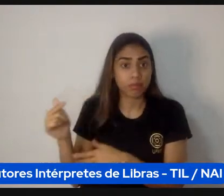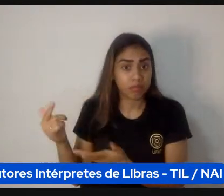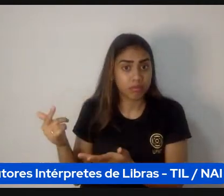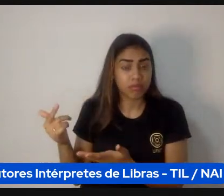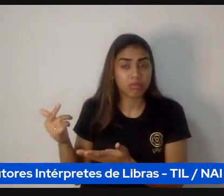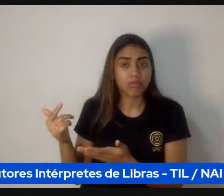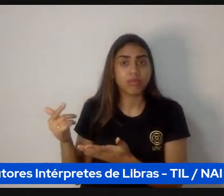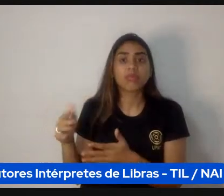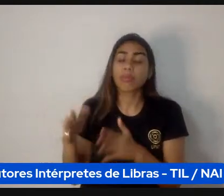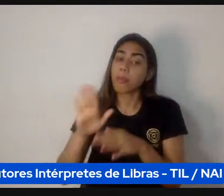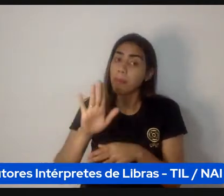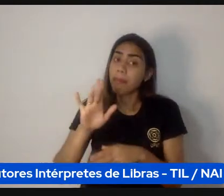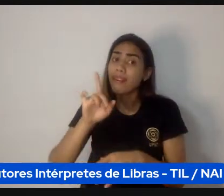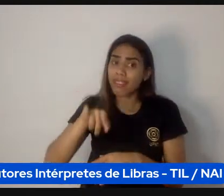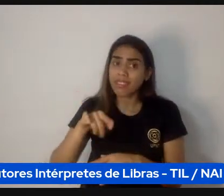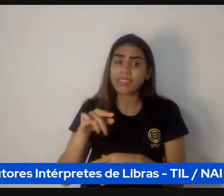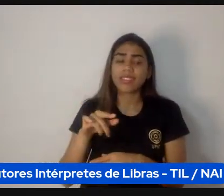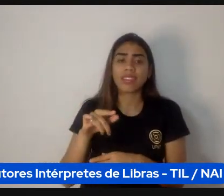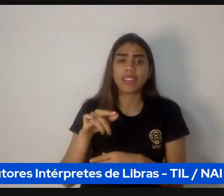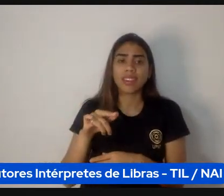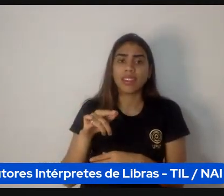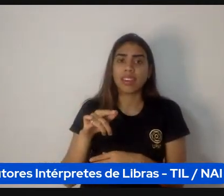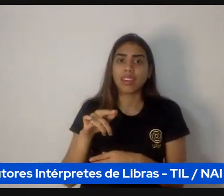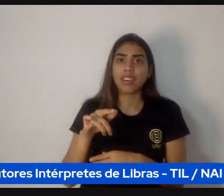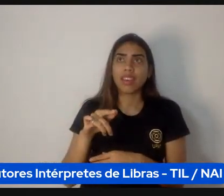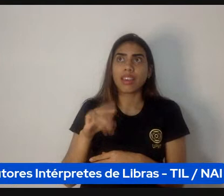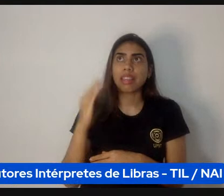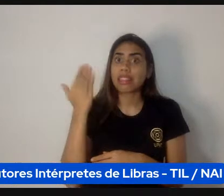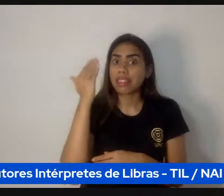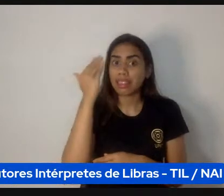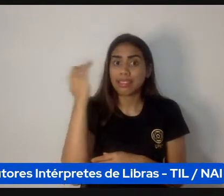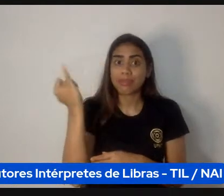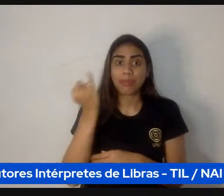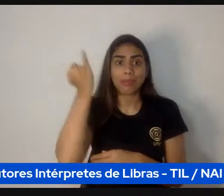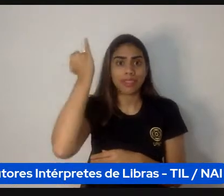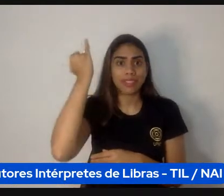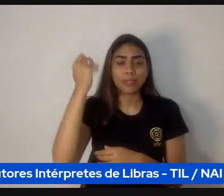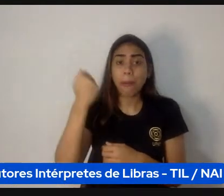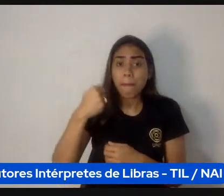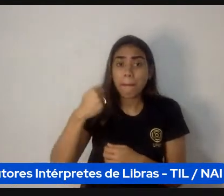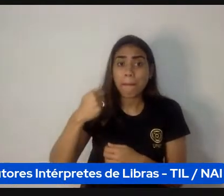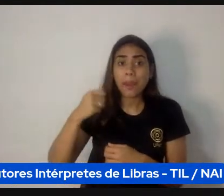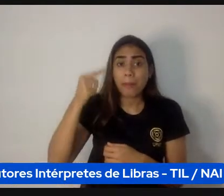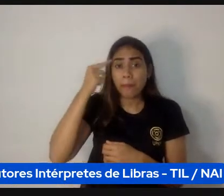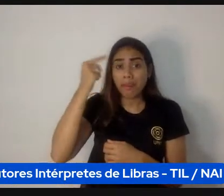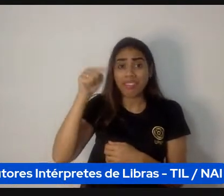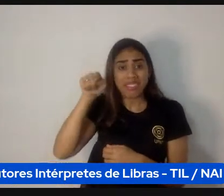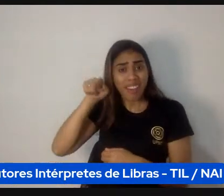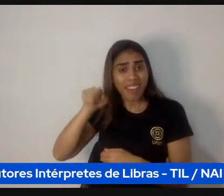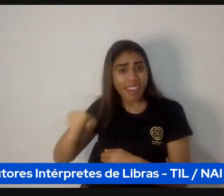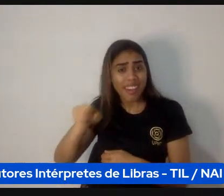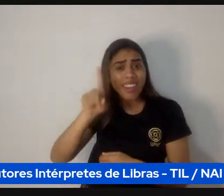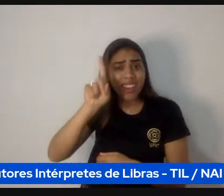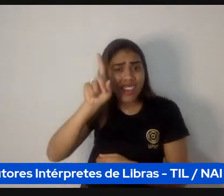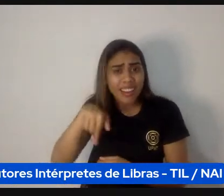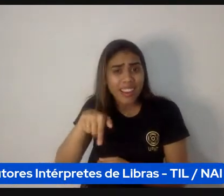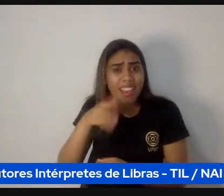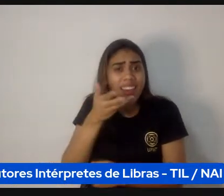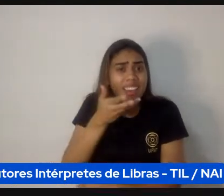primeiro a criança, depois a limitação, e depois um atendimento específico que vai auxiliar ela a ser